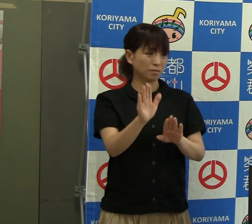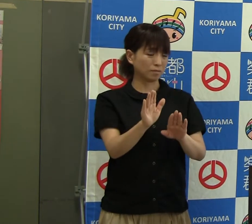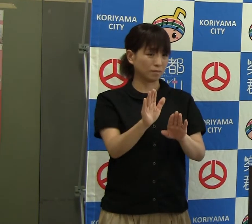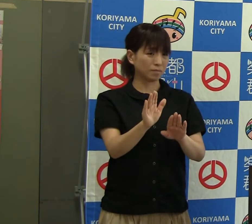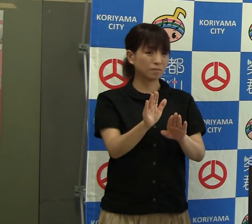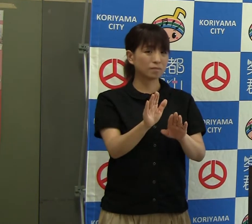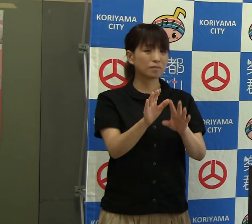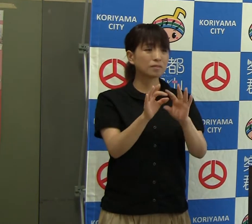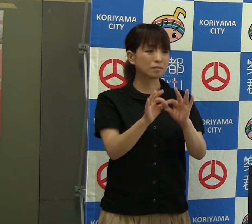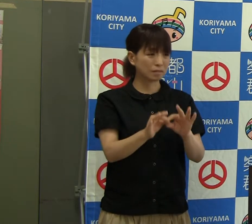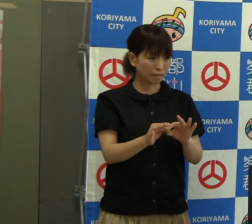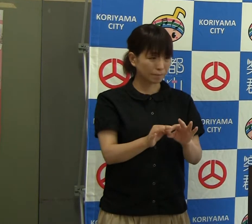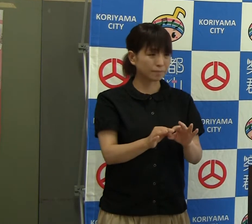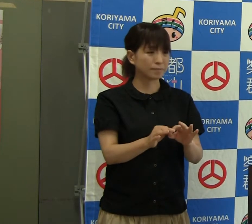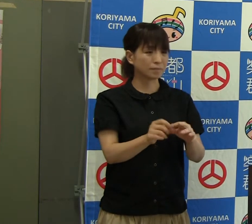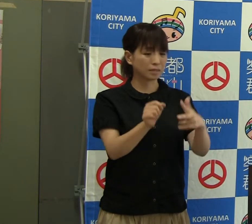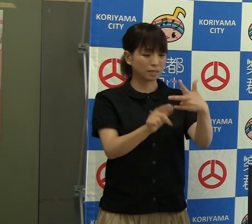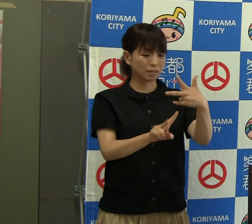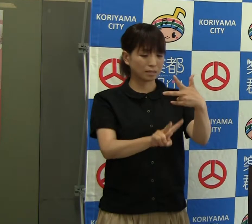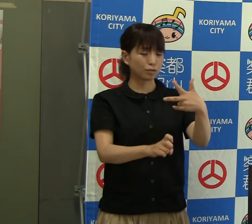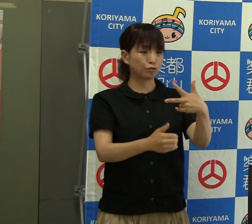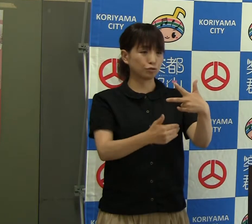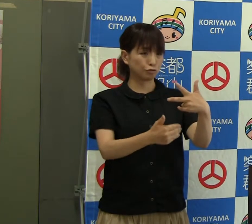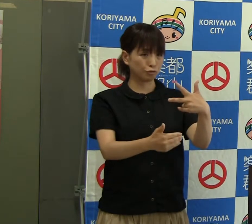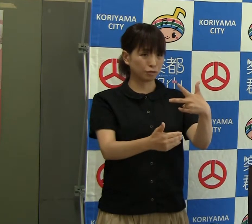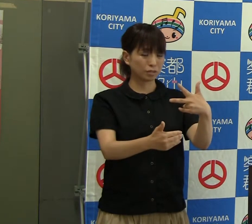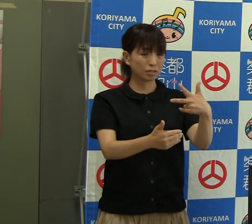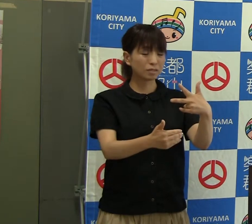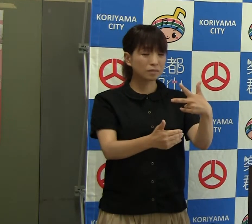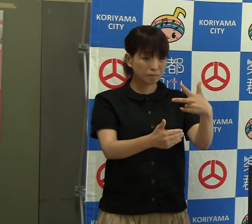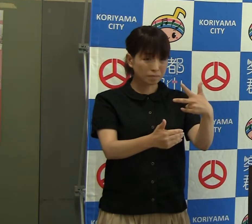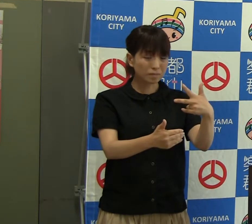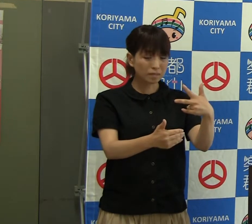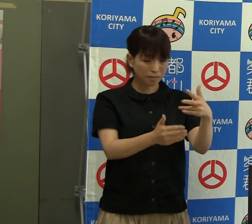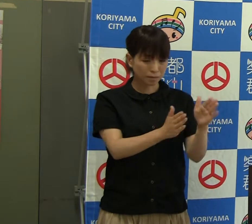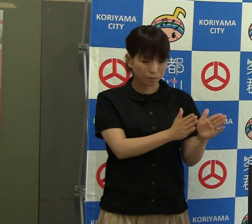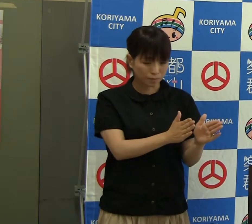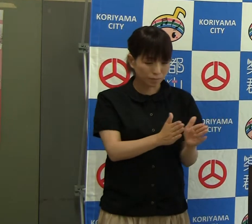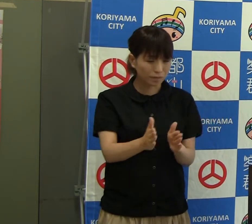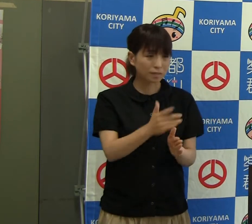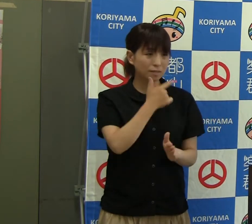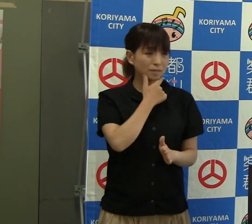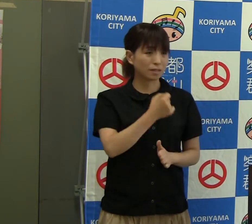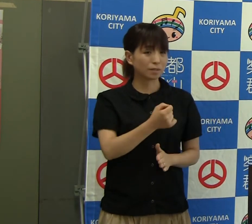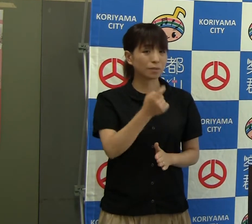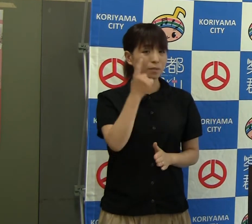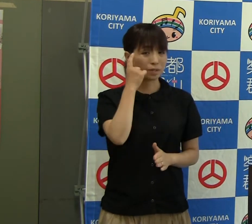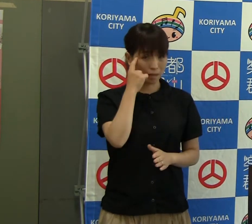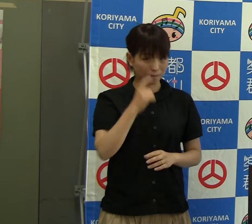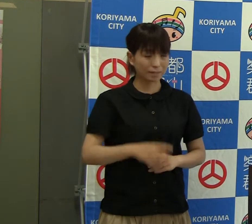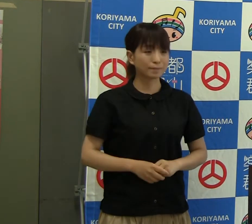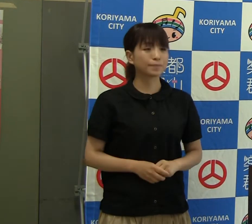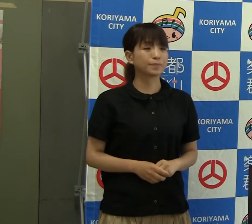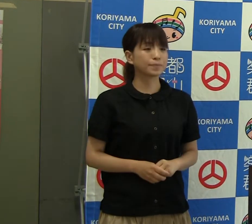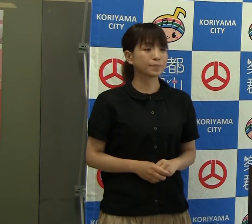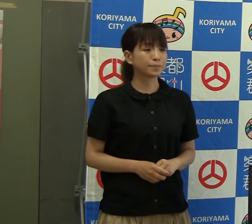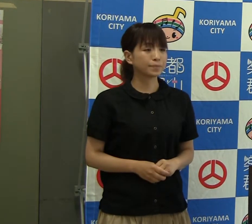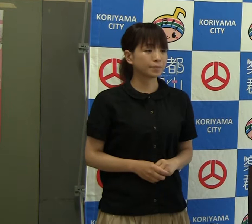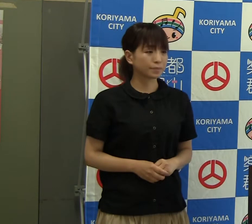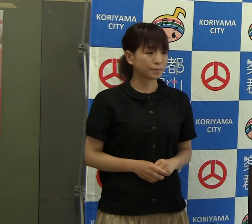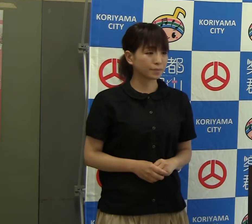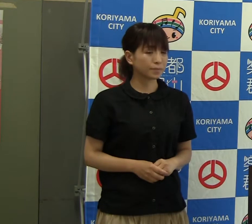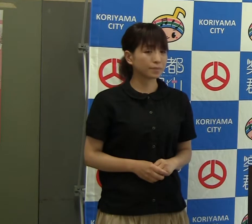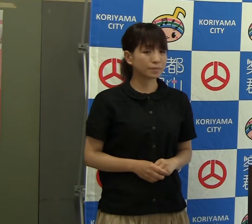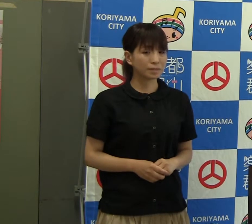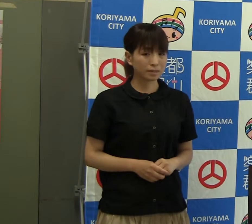その日に備えまして、十分な体制で臨みたいと思っております。それでは